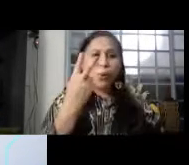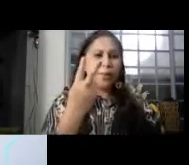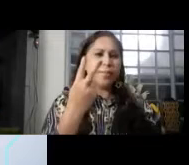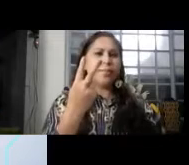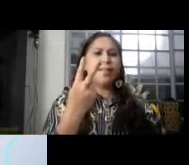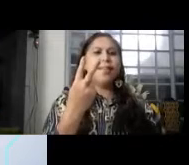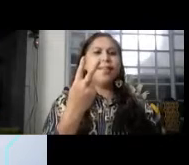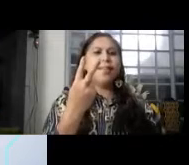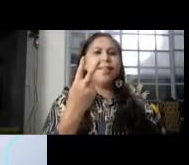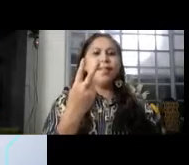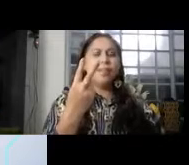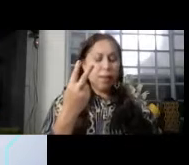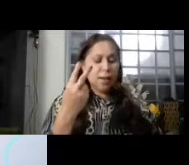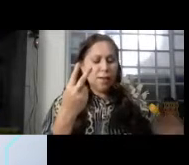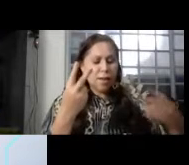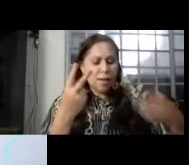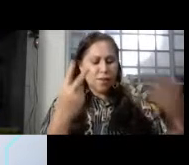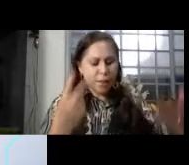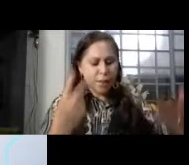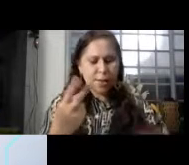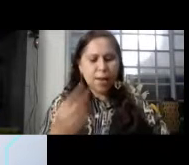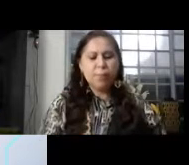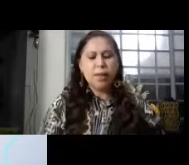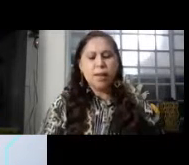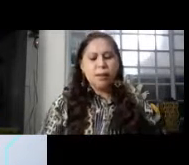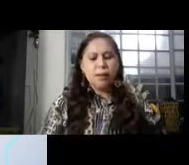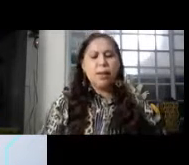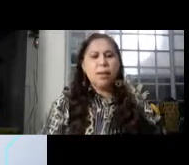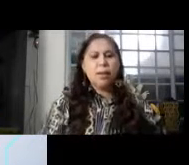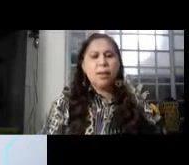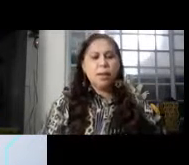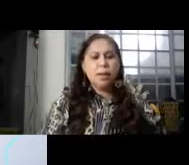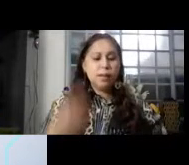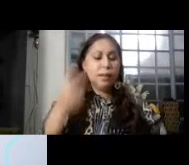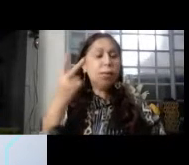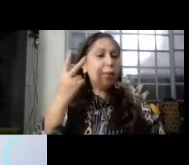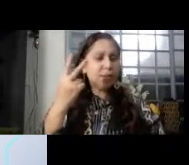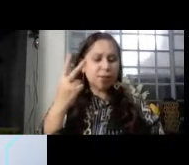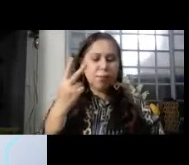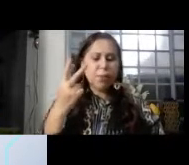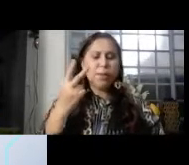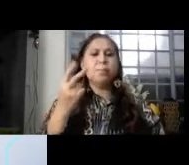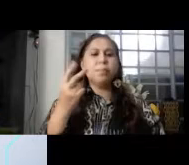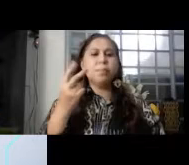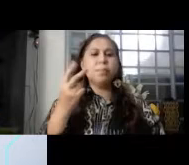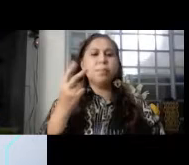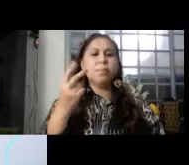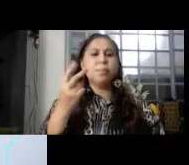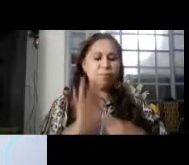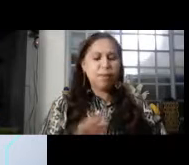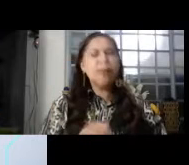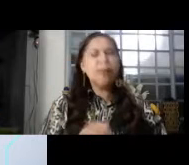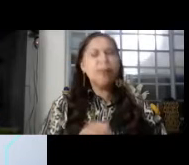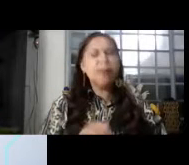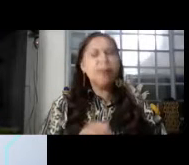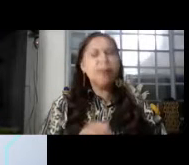carros, 2, né? Ele quis enfatizar que ele tem 2. Isso é importante para ele poder